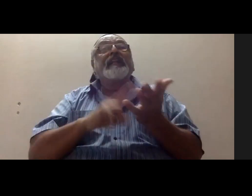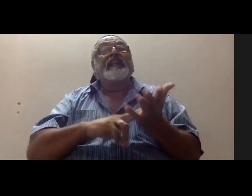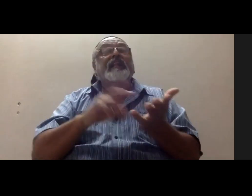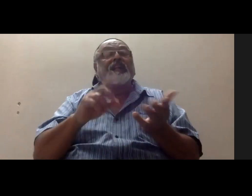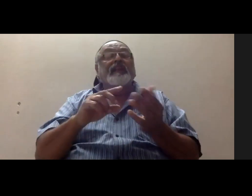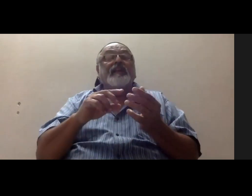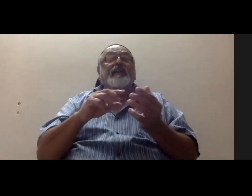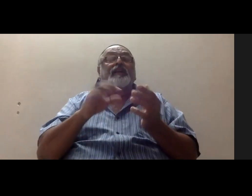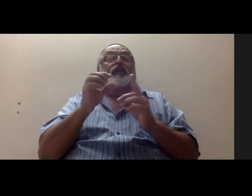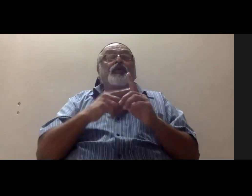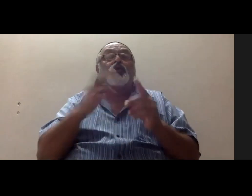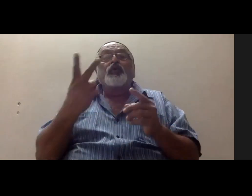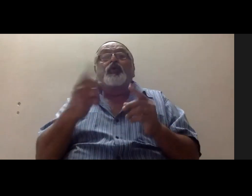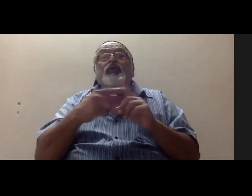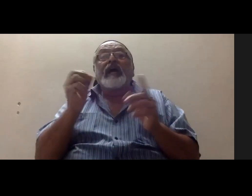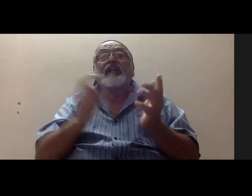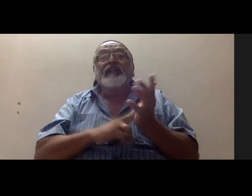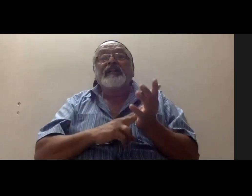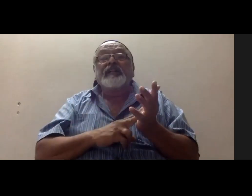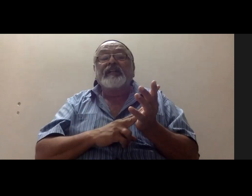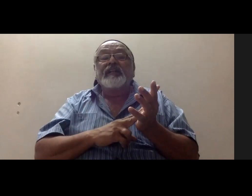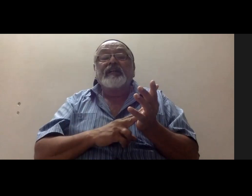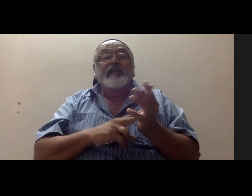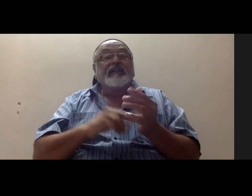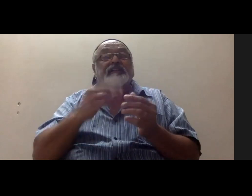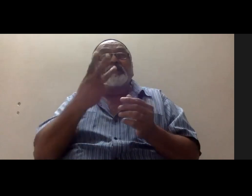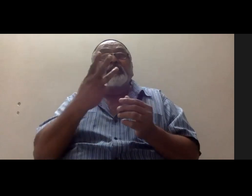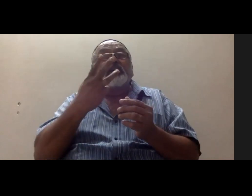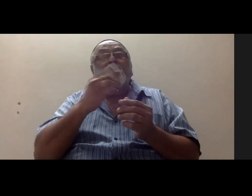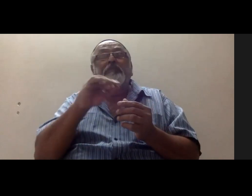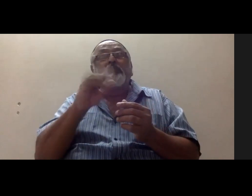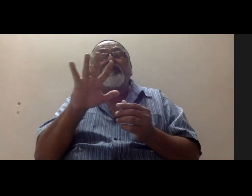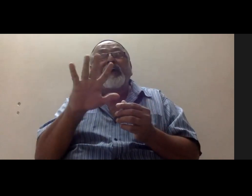में पहुंचाए, अराउंड 3 to 5 lakhs ऑफ पेन्स हमने ये